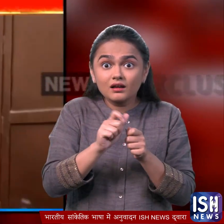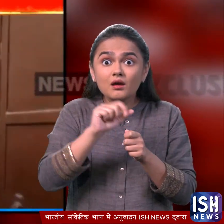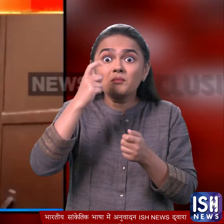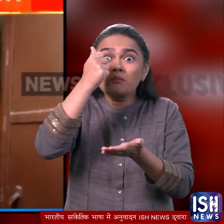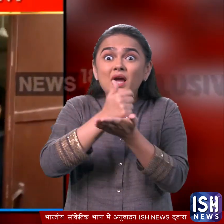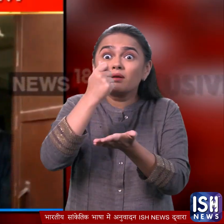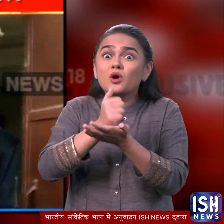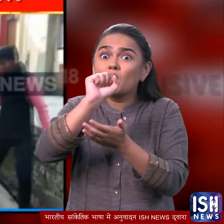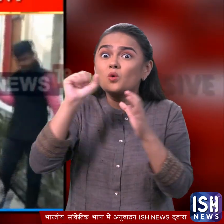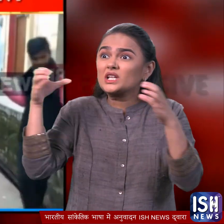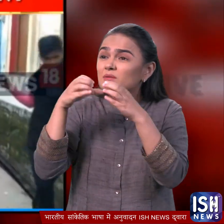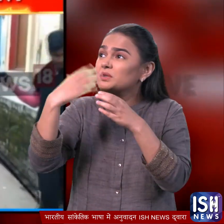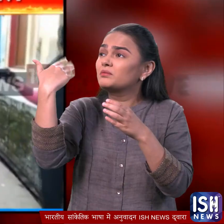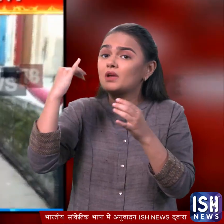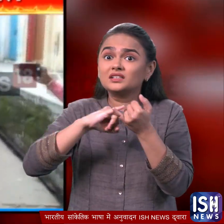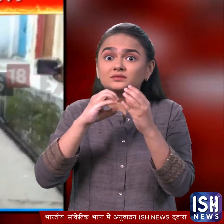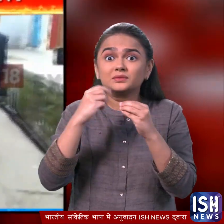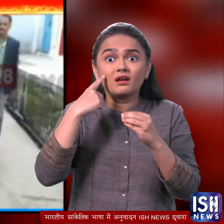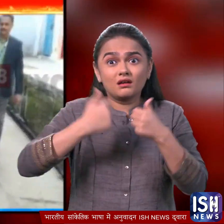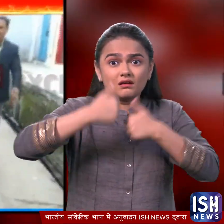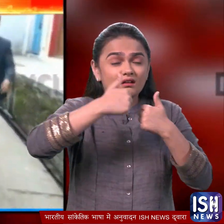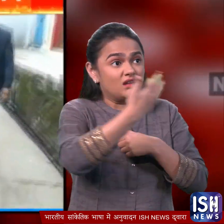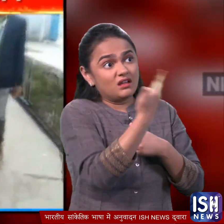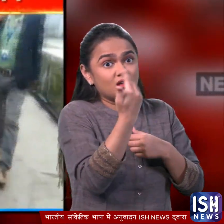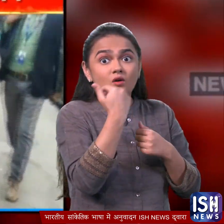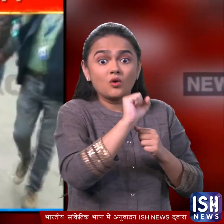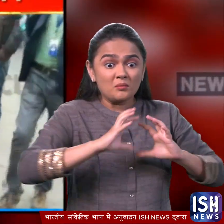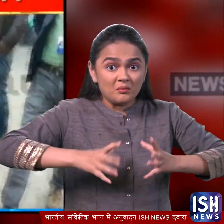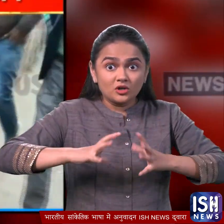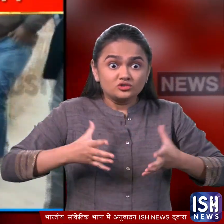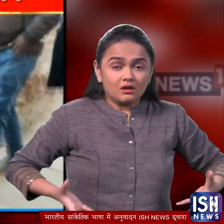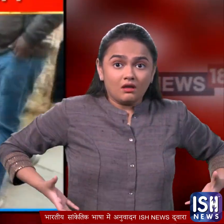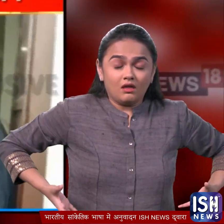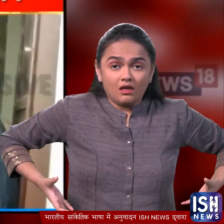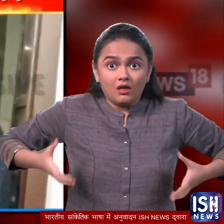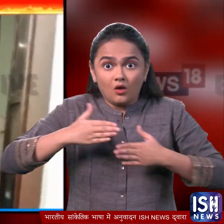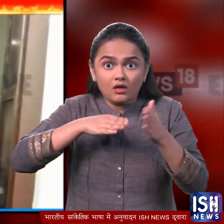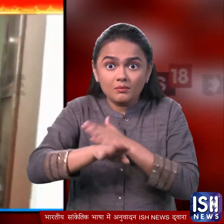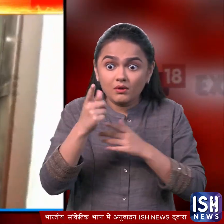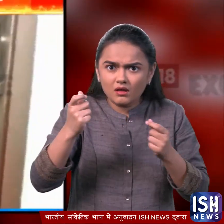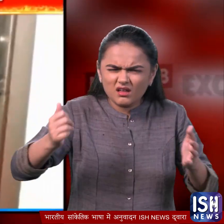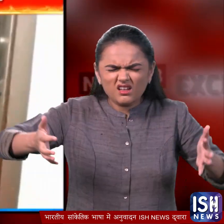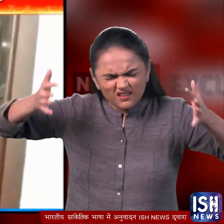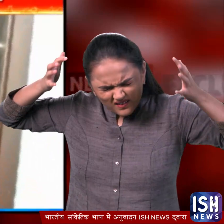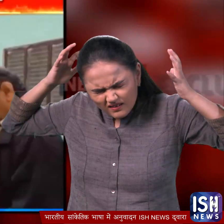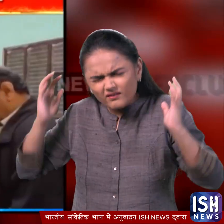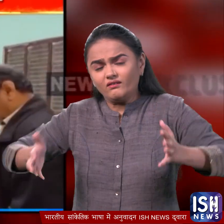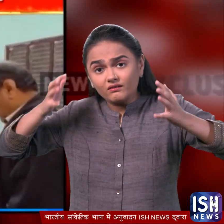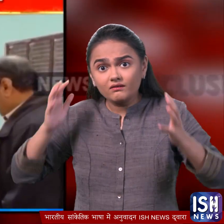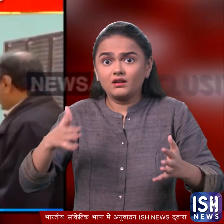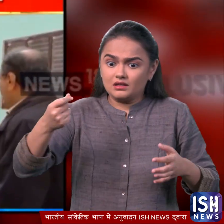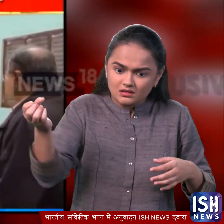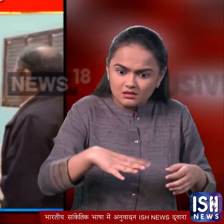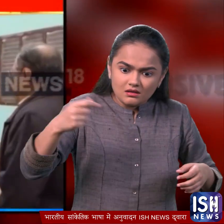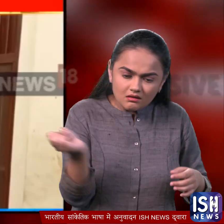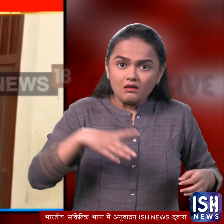लिए बैंक की टीमें बुलाई गईं। स्टेट बैंक ऑफ इंडिया के कुछ अधिकारी नोट गिनने की मशीनें हाथ में लेकर घर के अंदर जाते दिखाई दिए। जिन